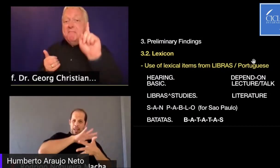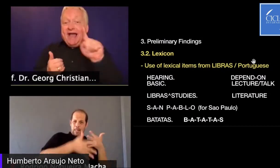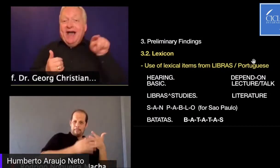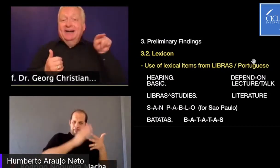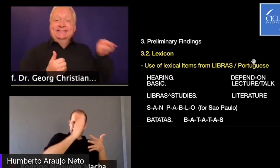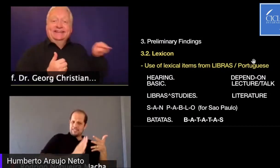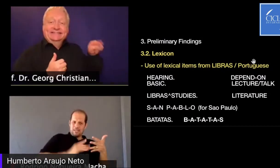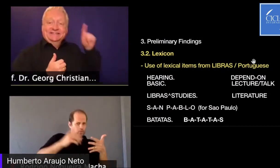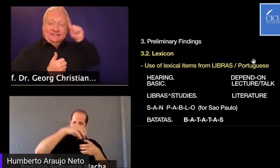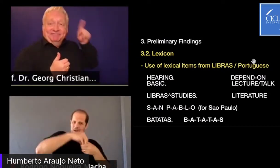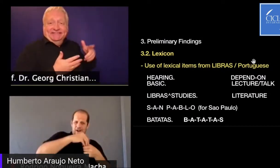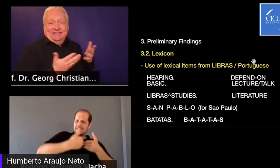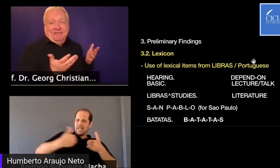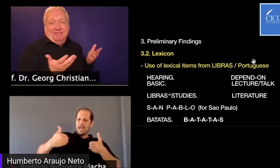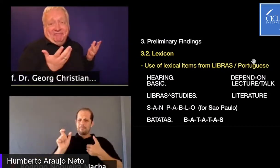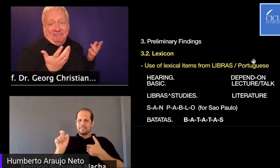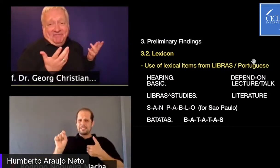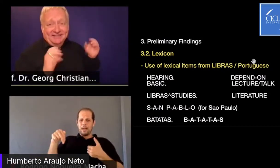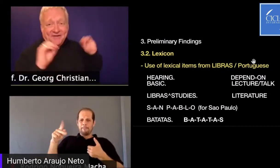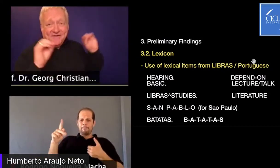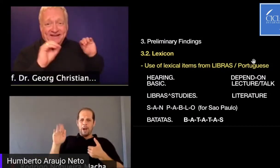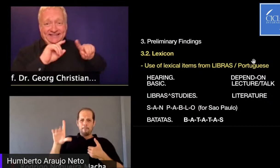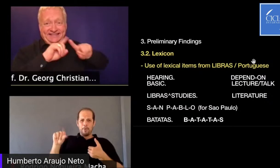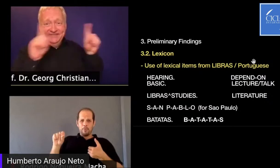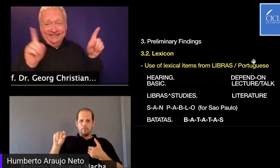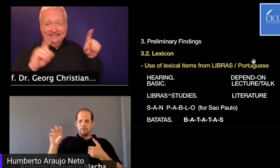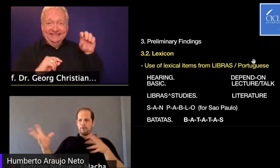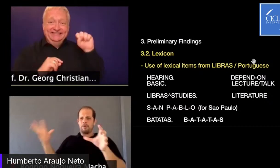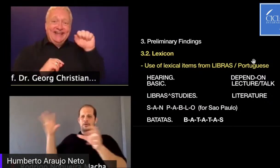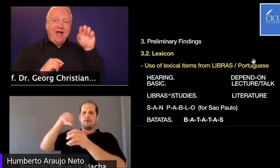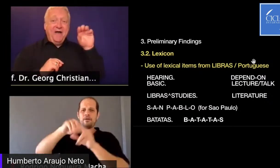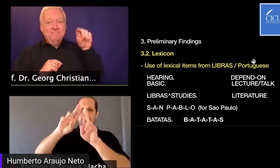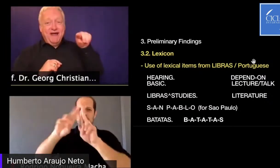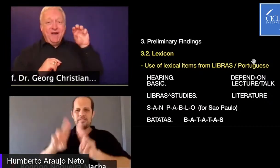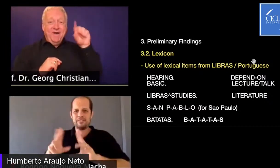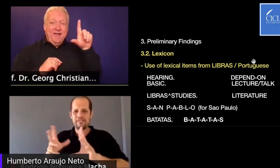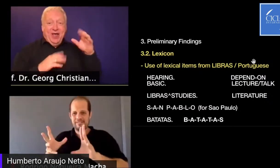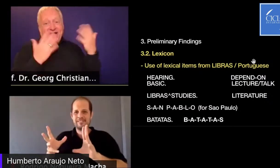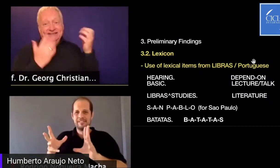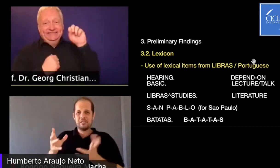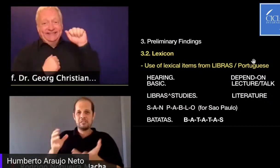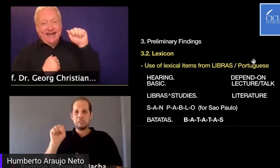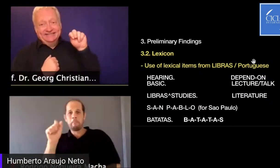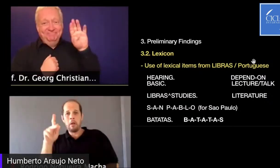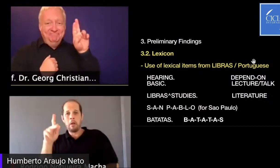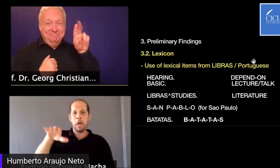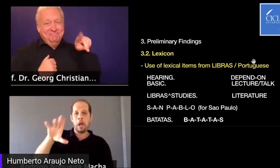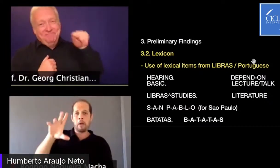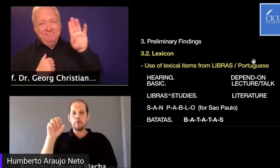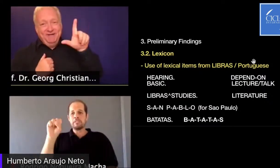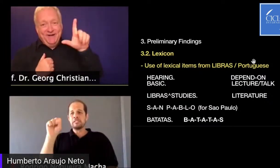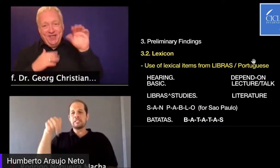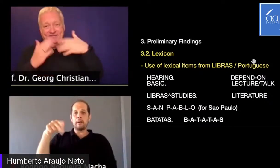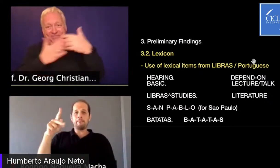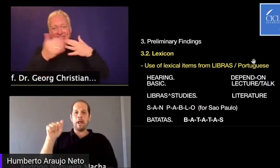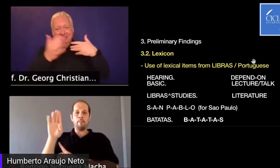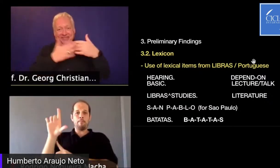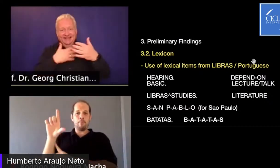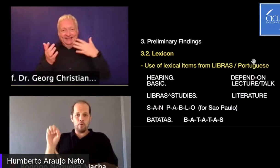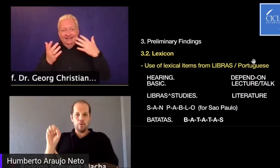língua que não fazia parte das relações previsíveis ali, de acontecerem